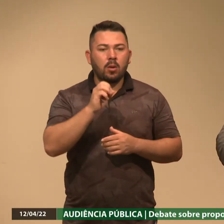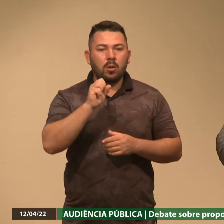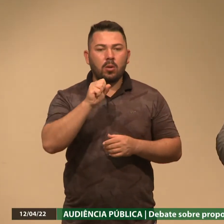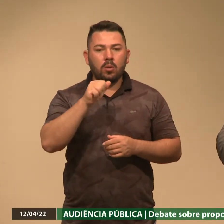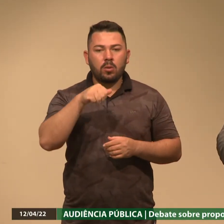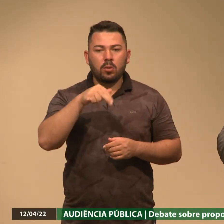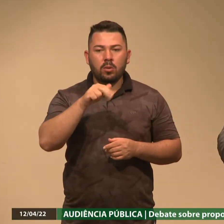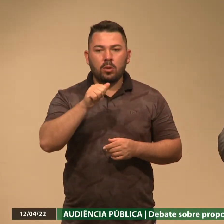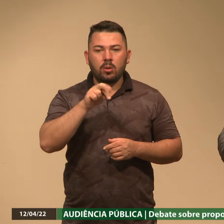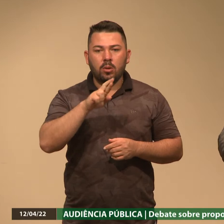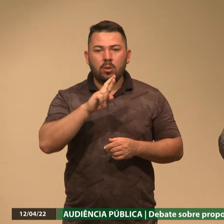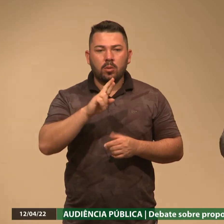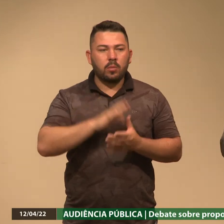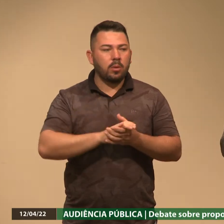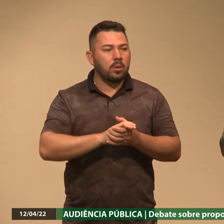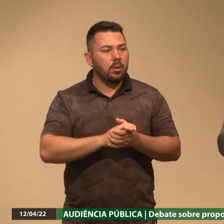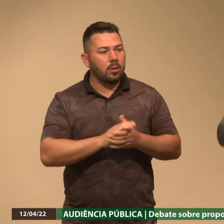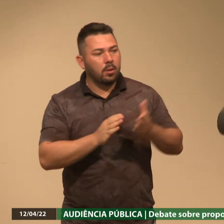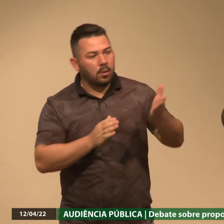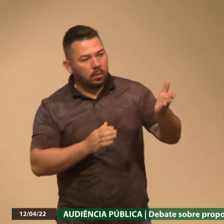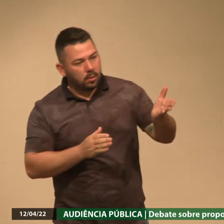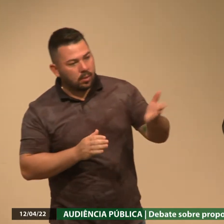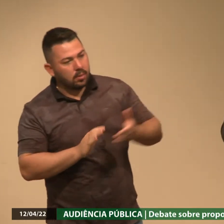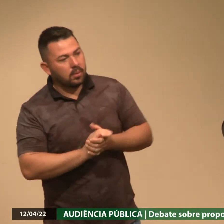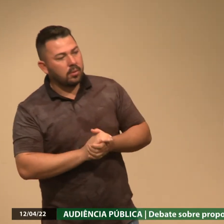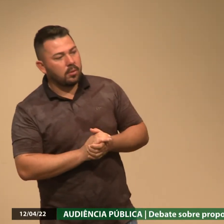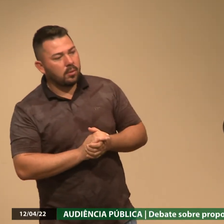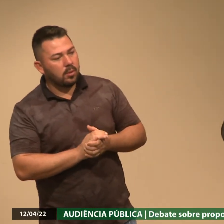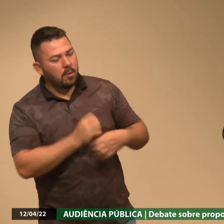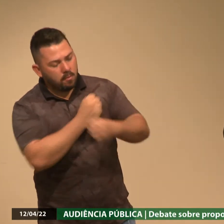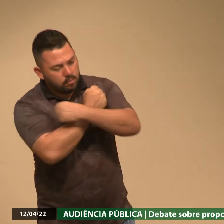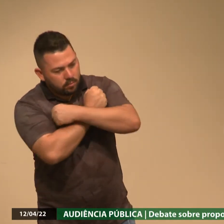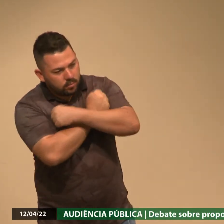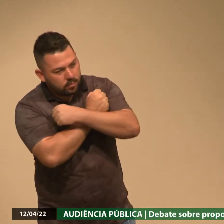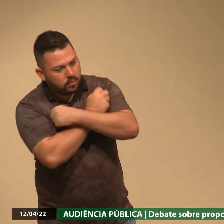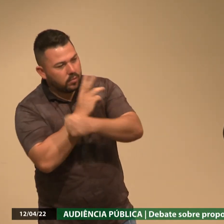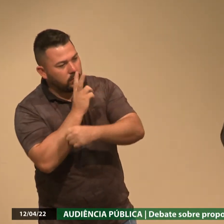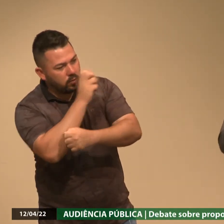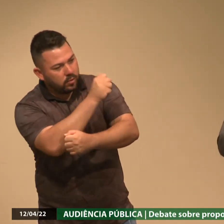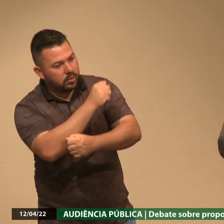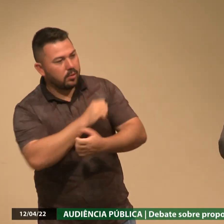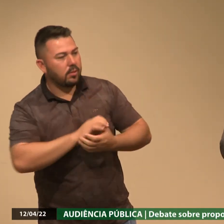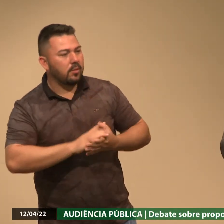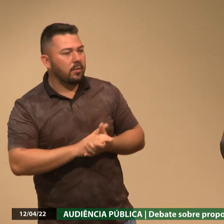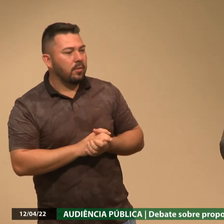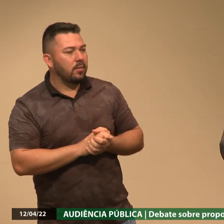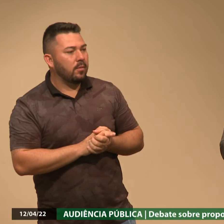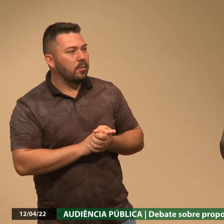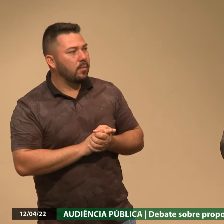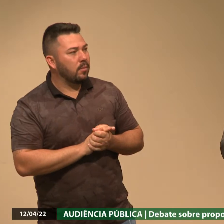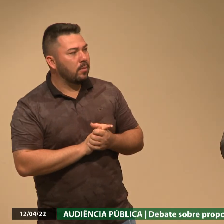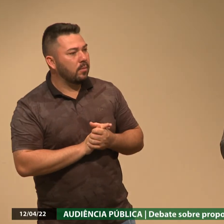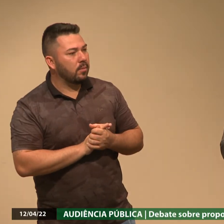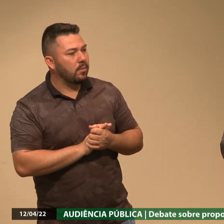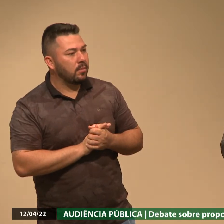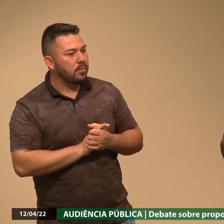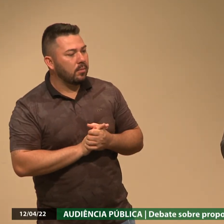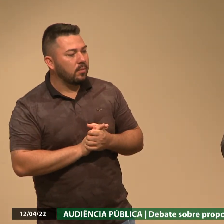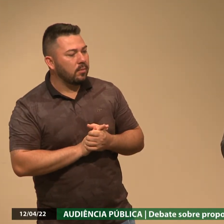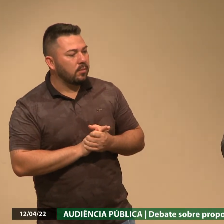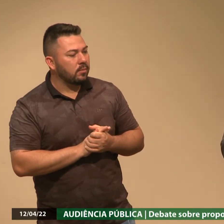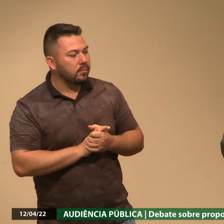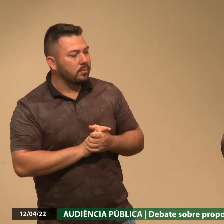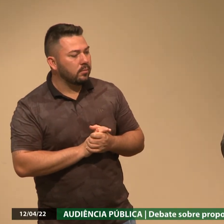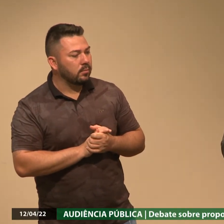Osmar Vicentin de representando o município de Guabiruba aqui tá são uma forte abraço também outro a sido frequentador no gabinete